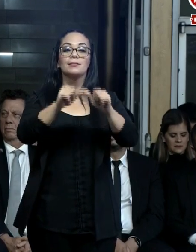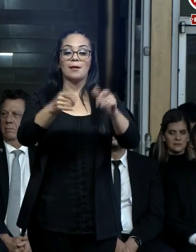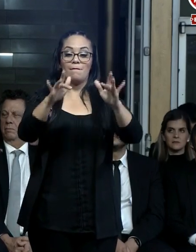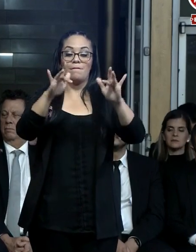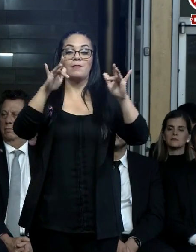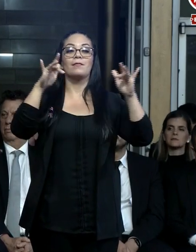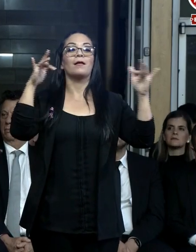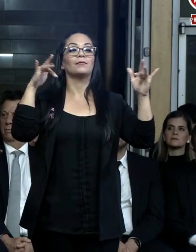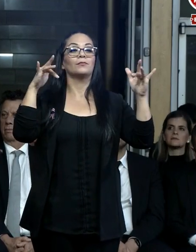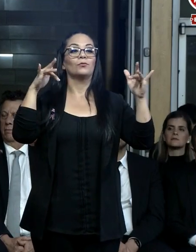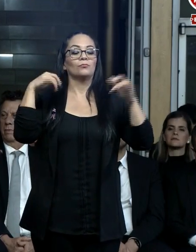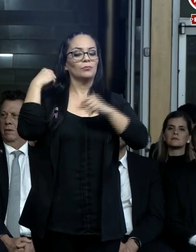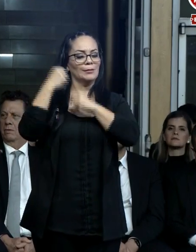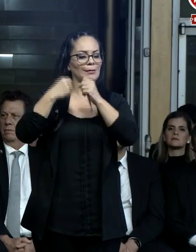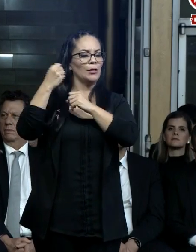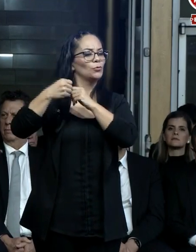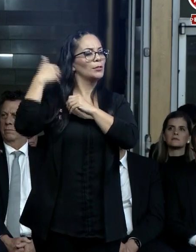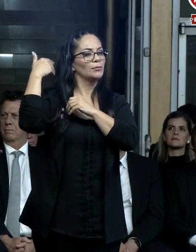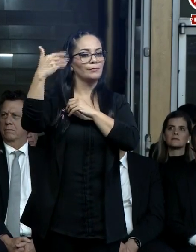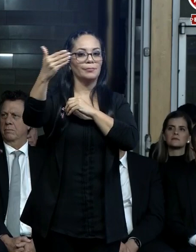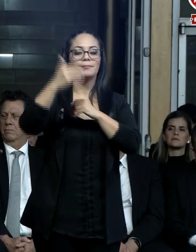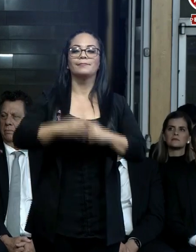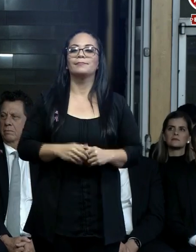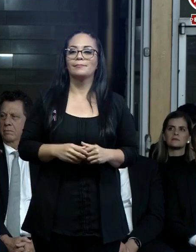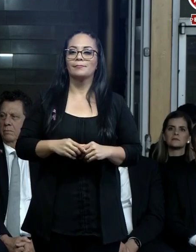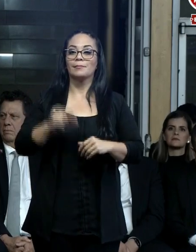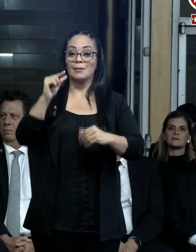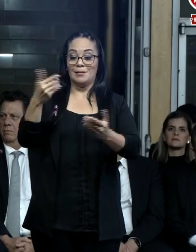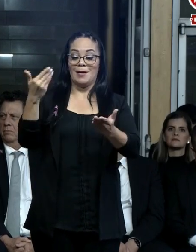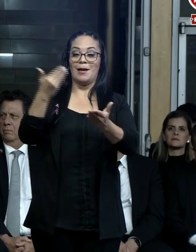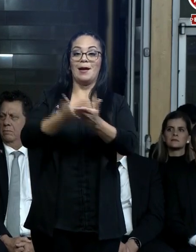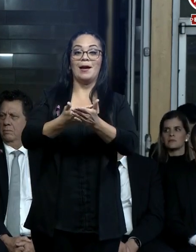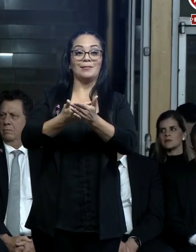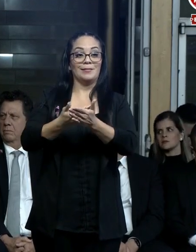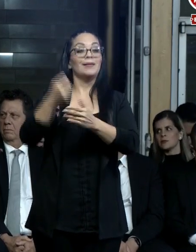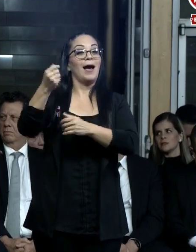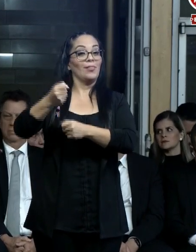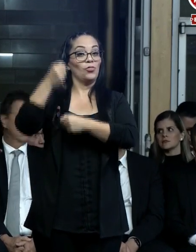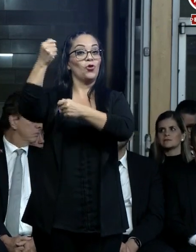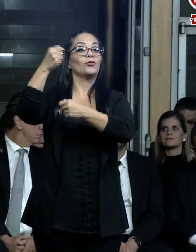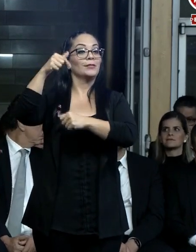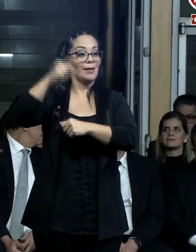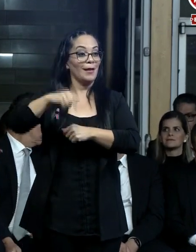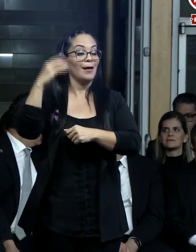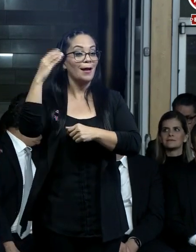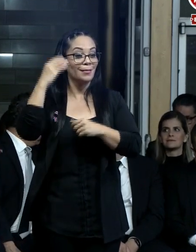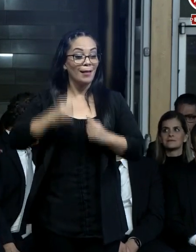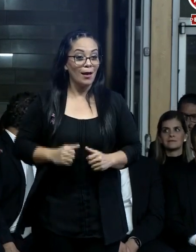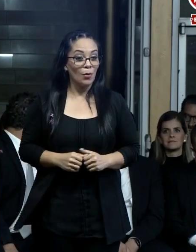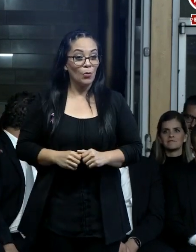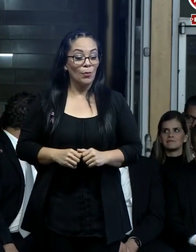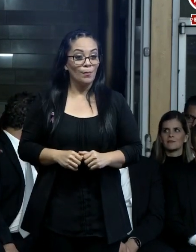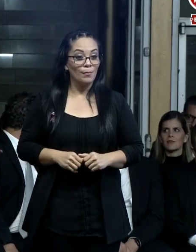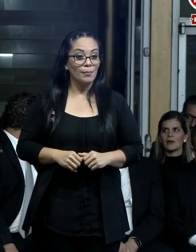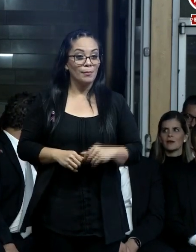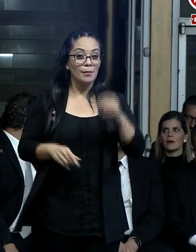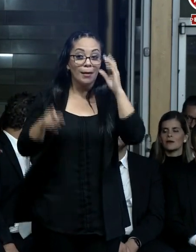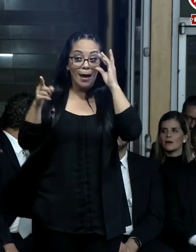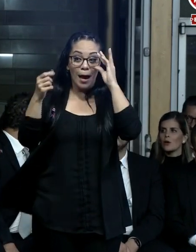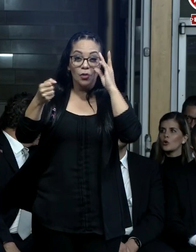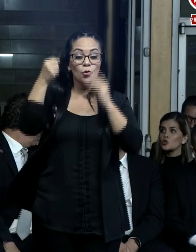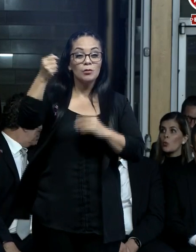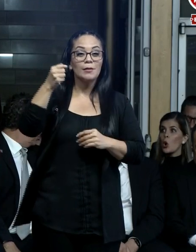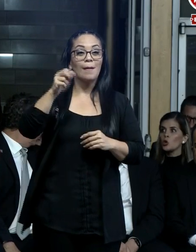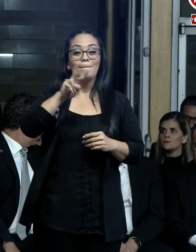por siglos venideros. Ya está por llegar la antorcha, cartagos. Ha pasado por las manos